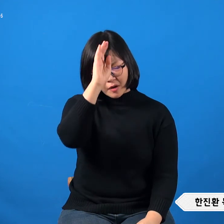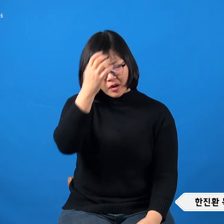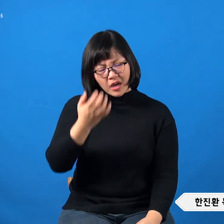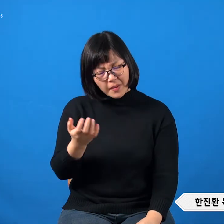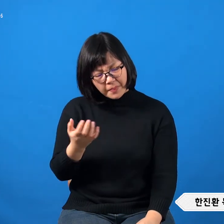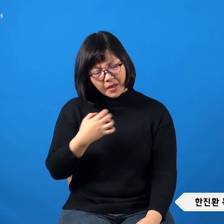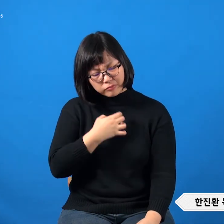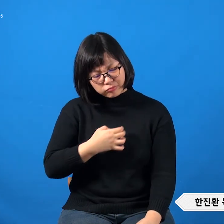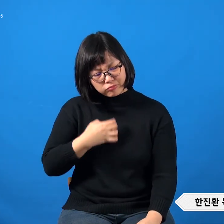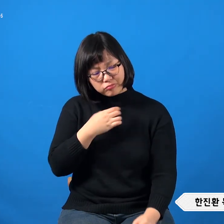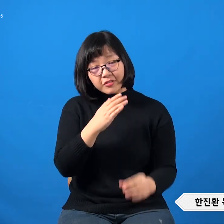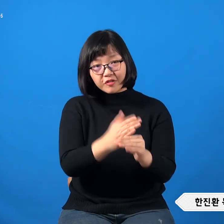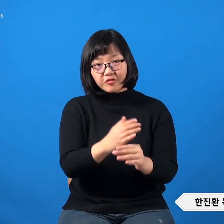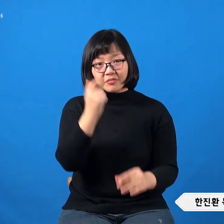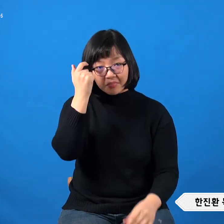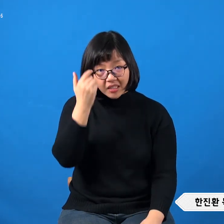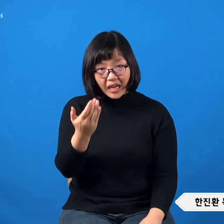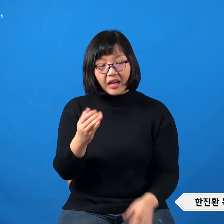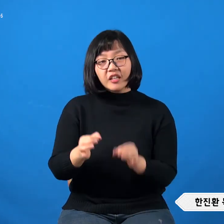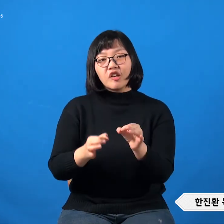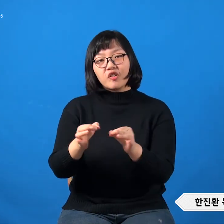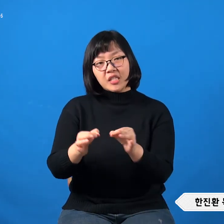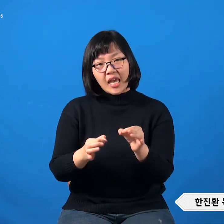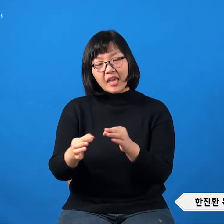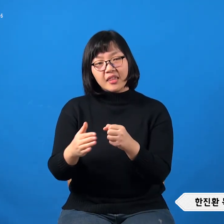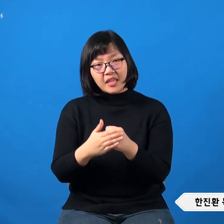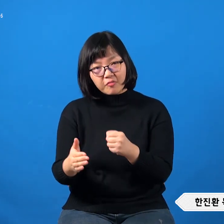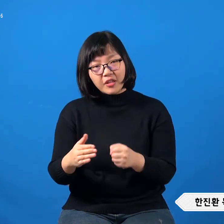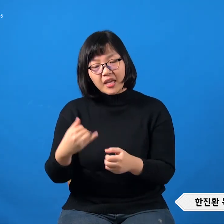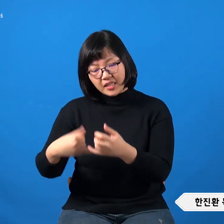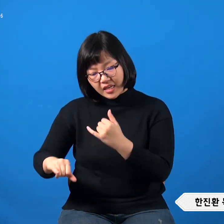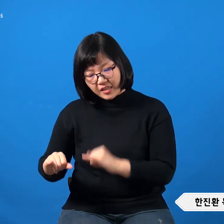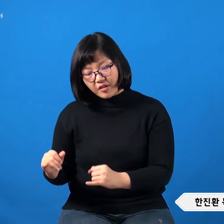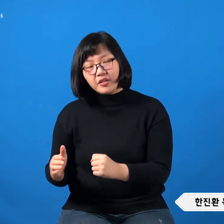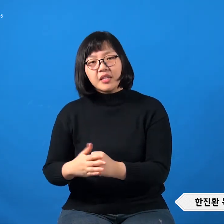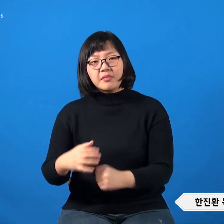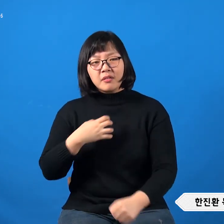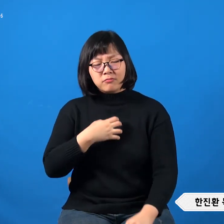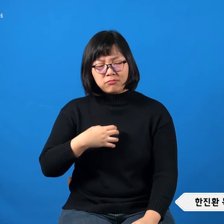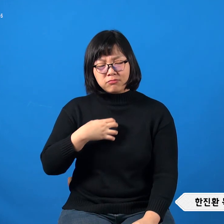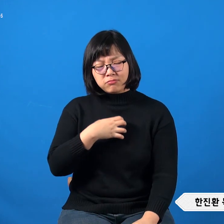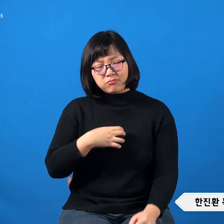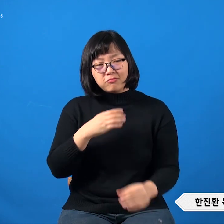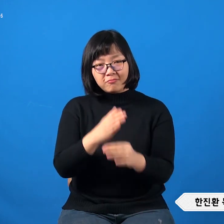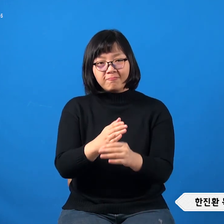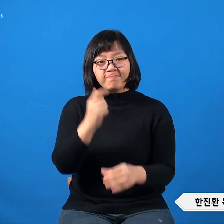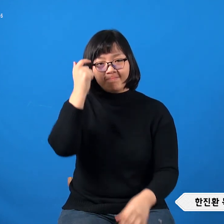있습니까? 경제적인 문제로, 자녀 문제로 고통하고 있습니까?